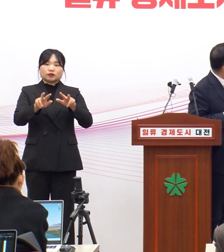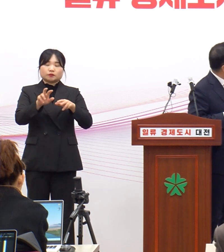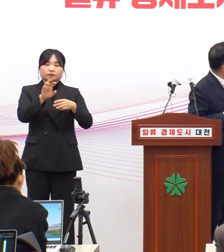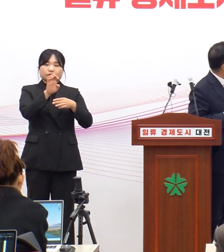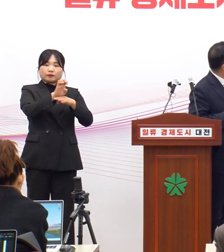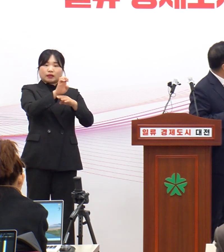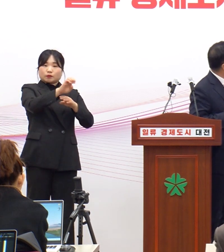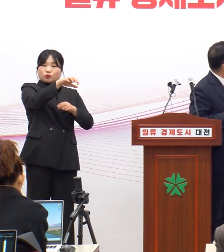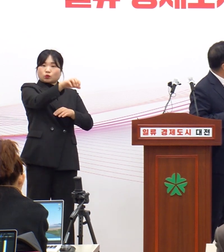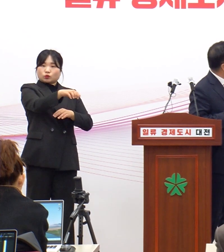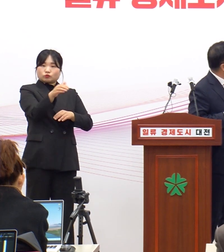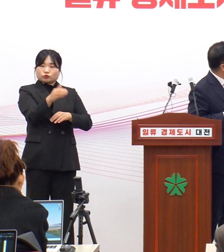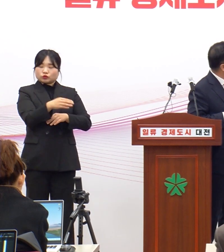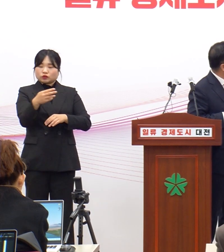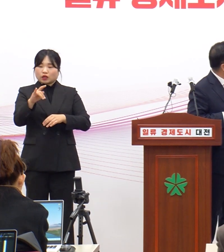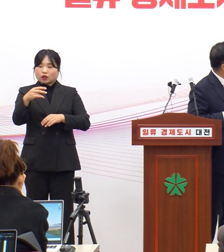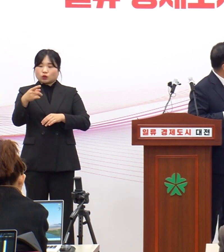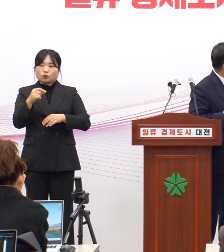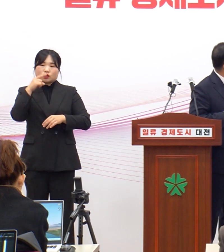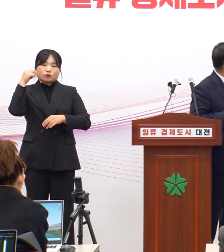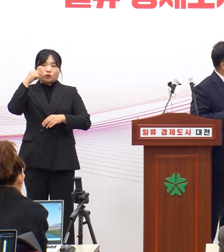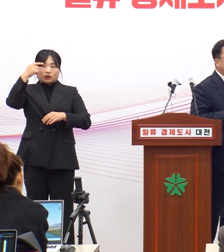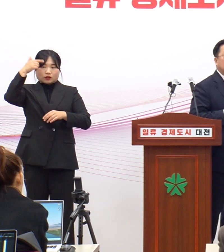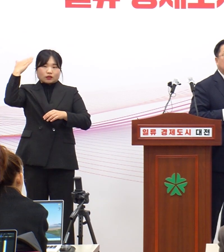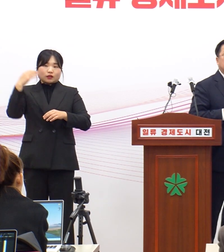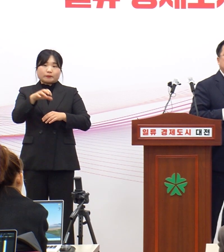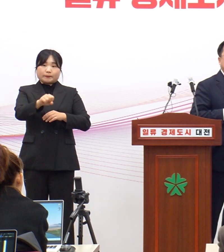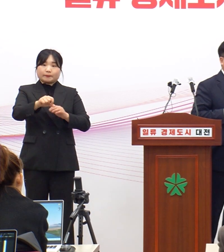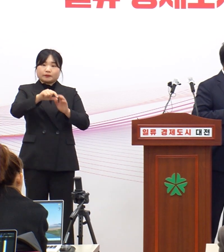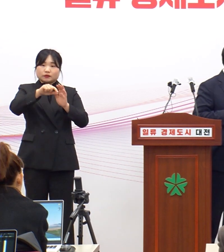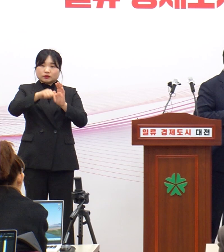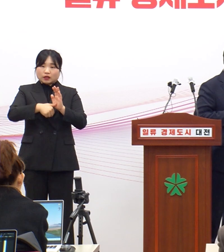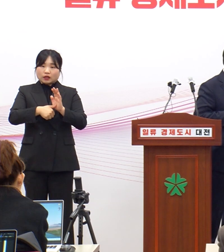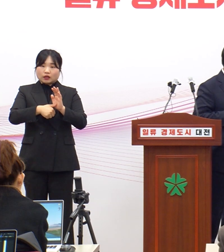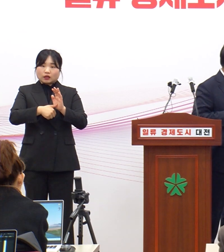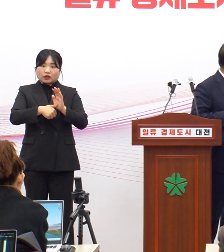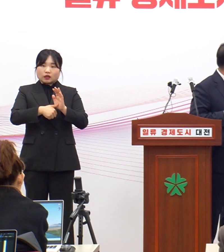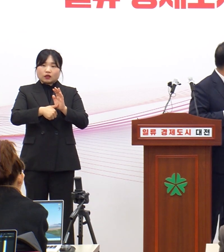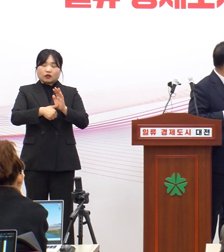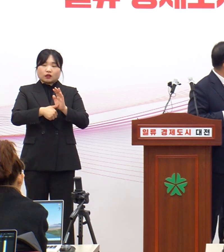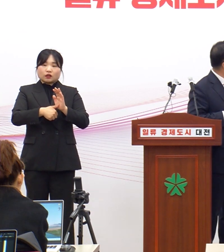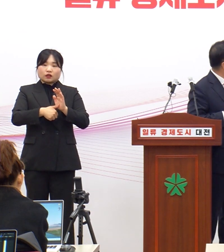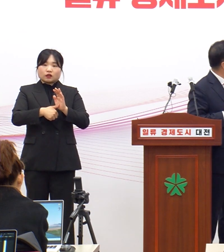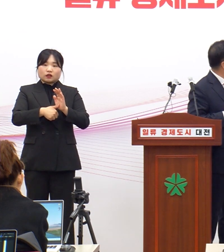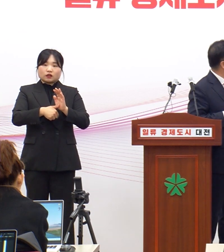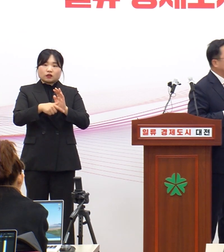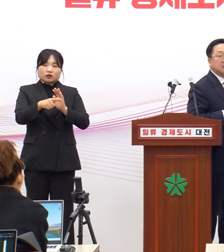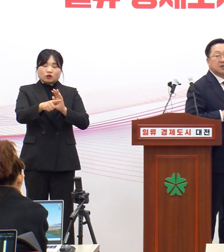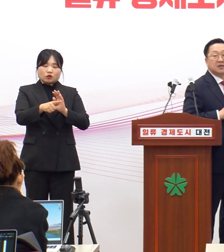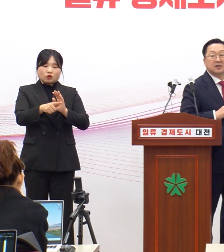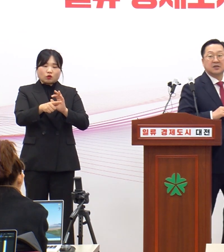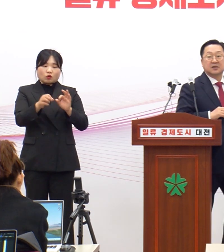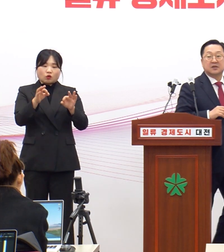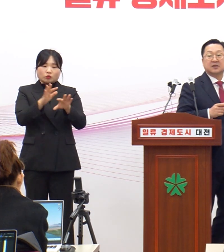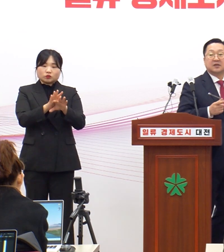대동천이 일제시대 때 소재호를 없애면서 인공